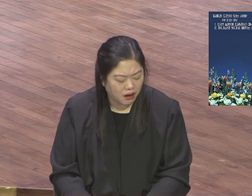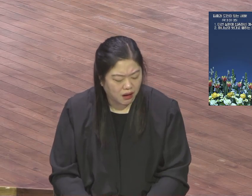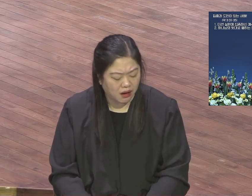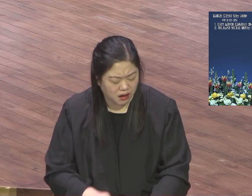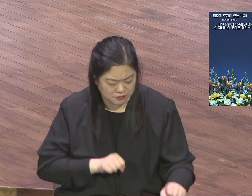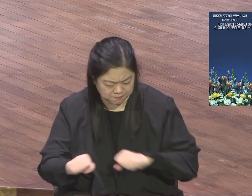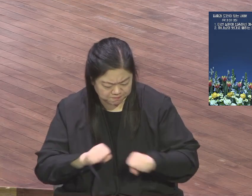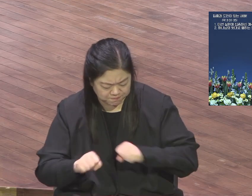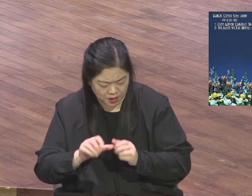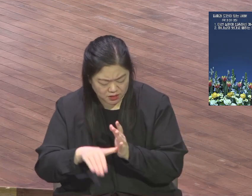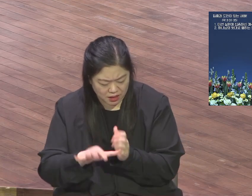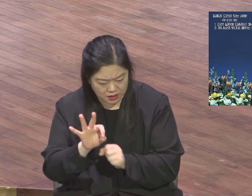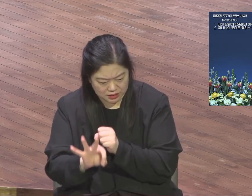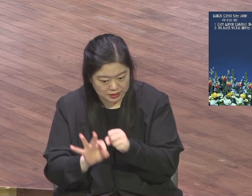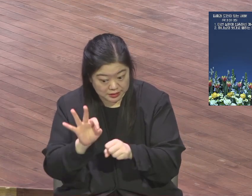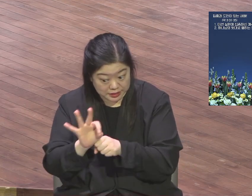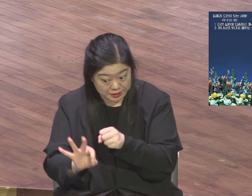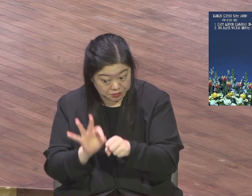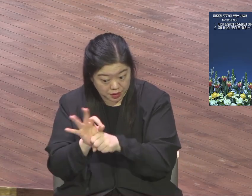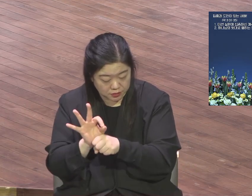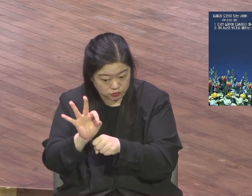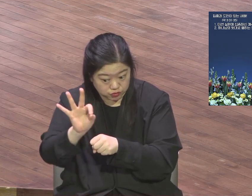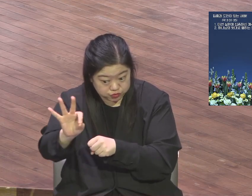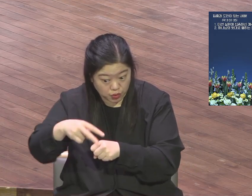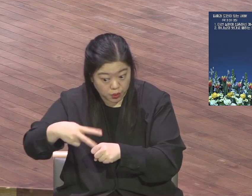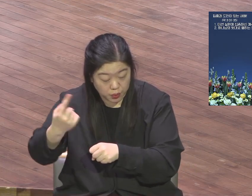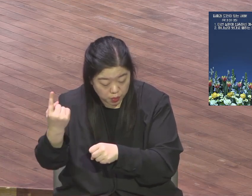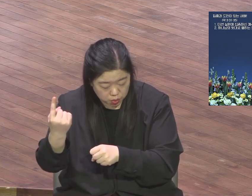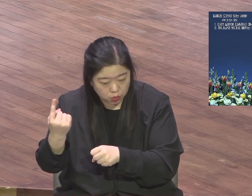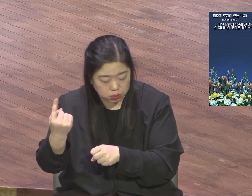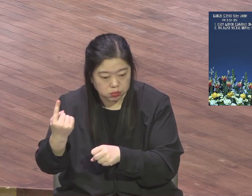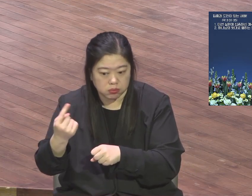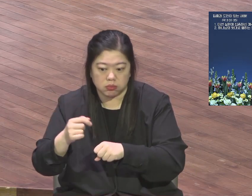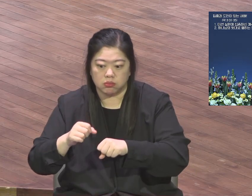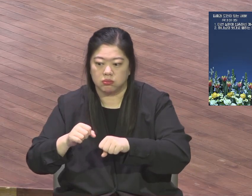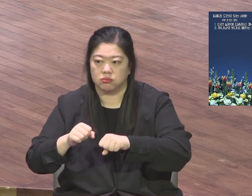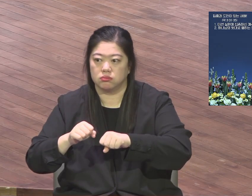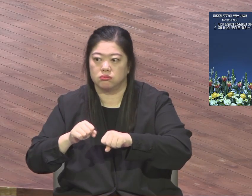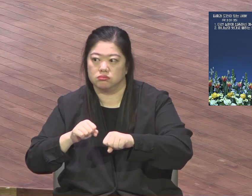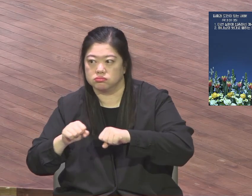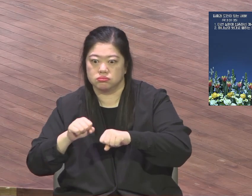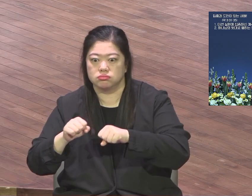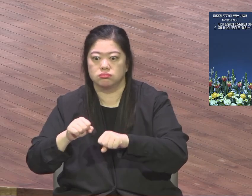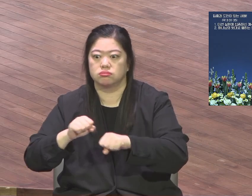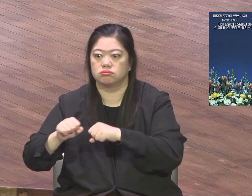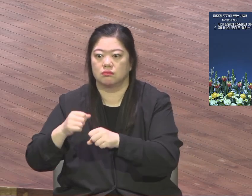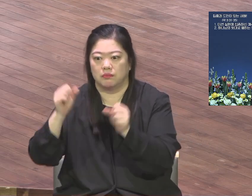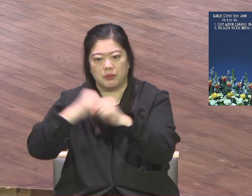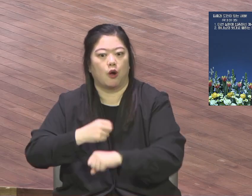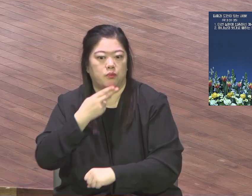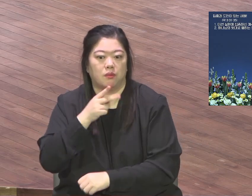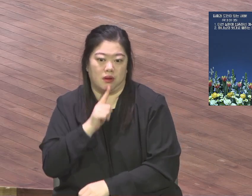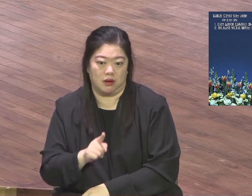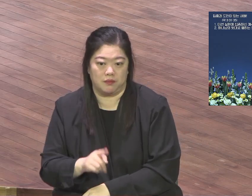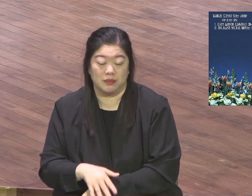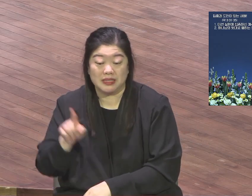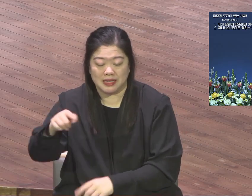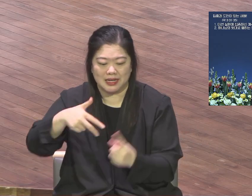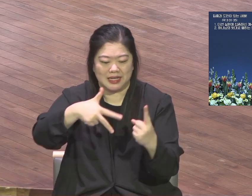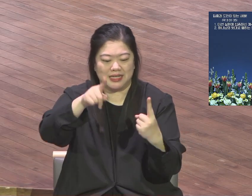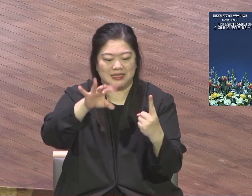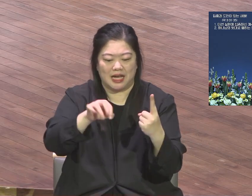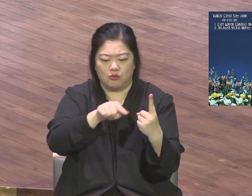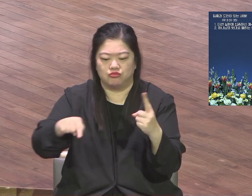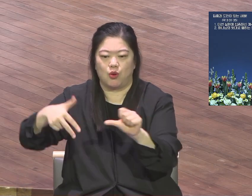된다는 말이죠. 이 책은요. 5개의 이 장으로 딱 구성이 되는데 각 장의 주제가 강조할 의미가 있죠.